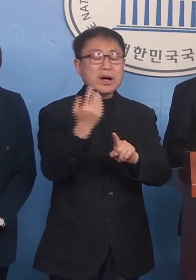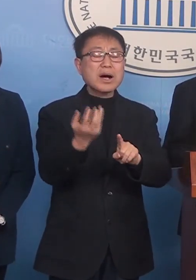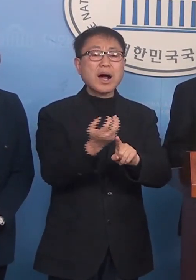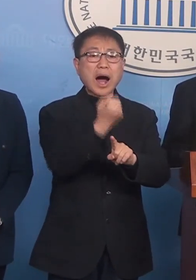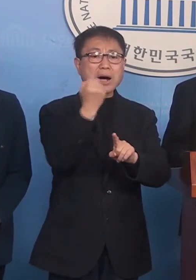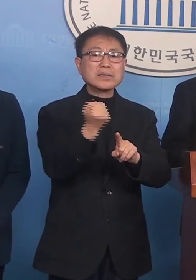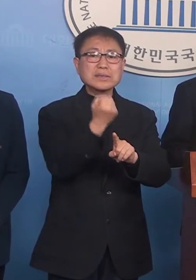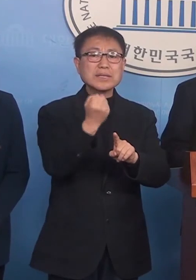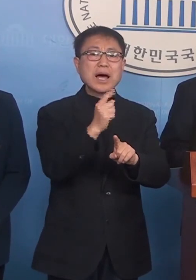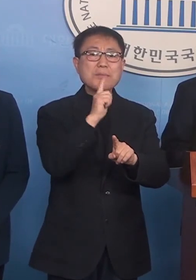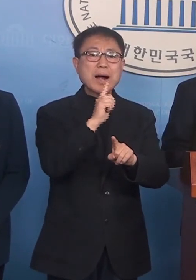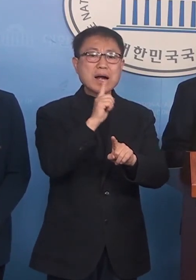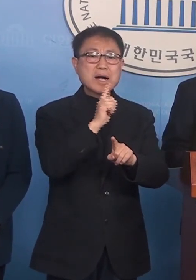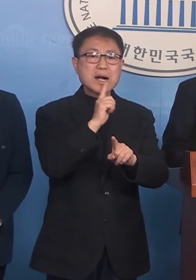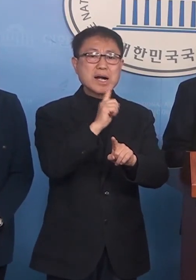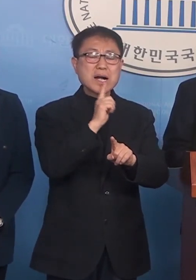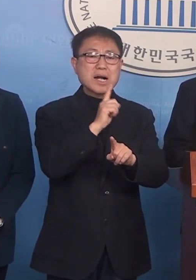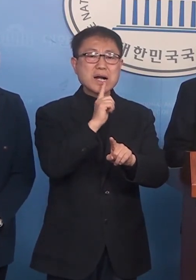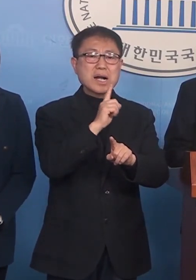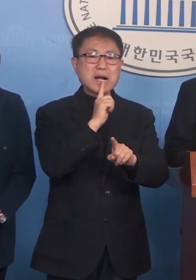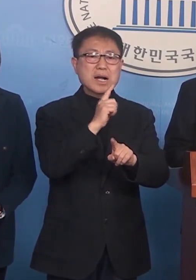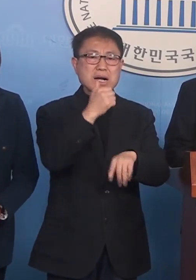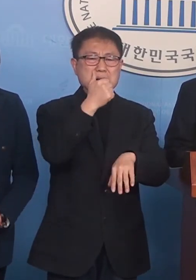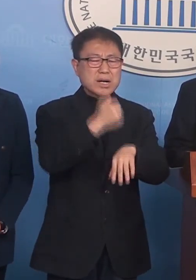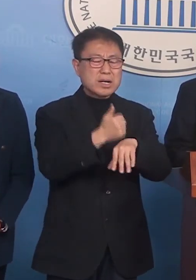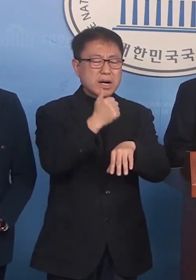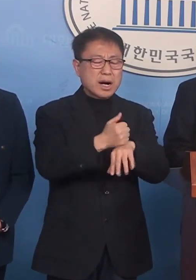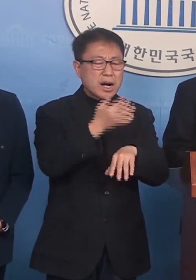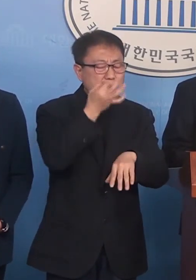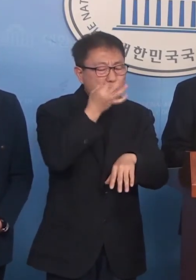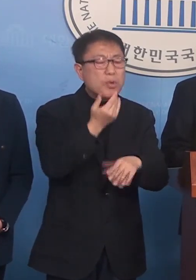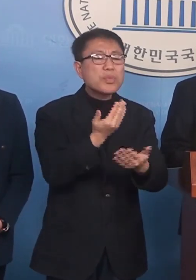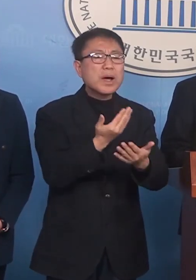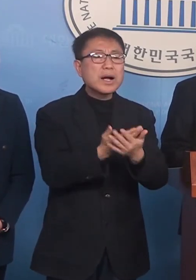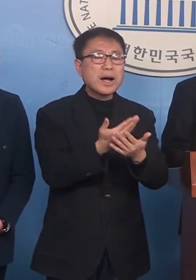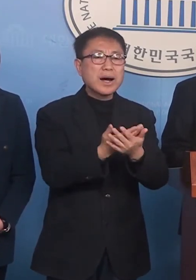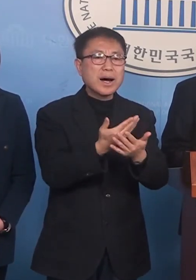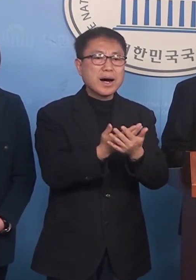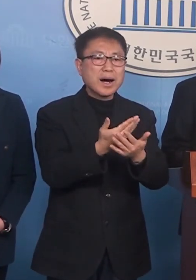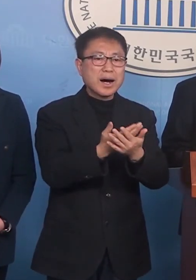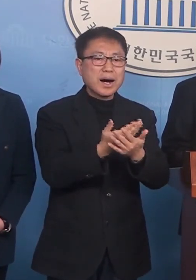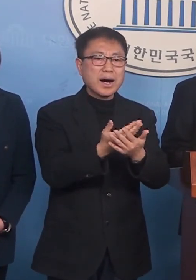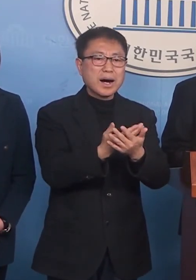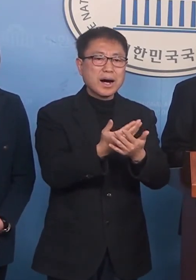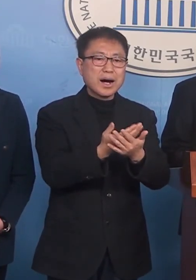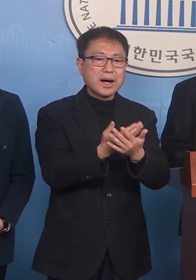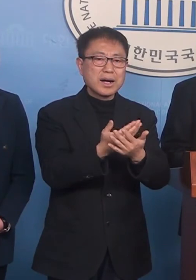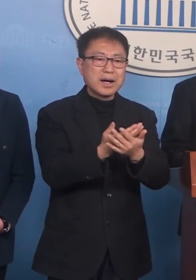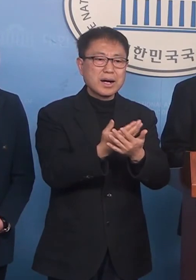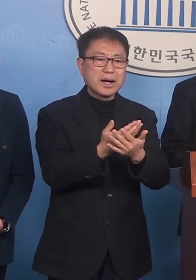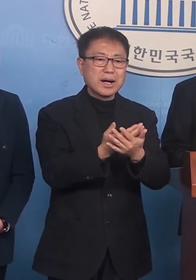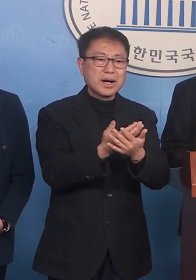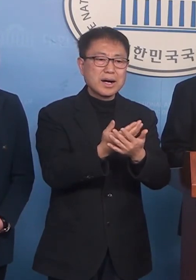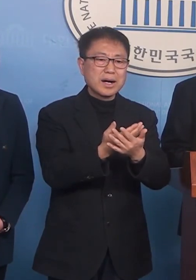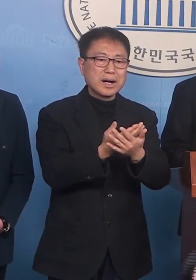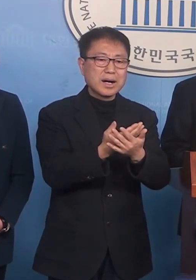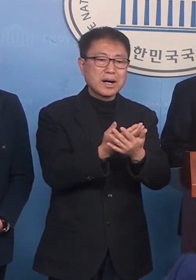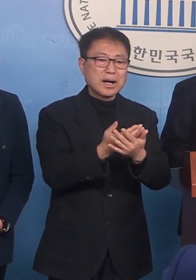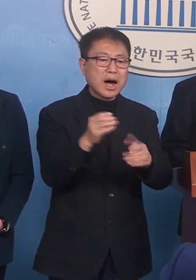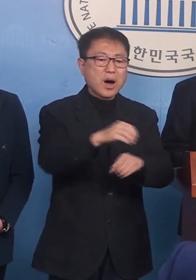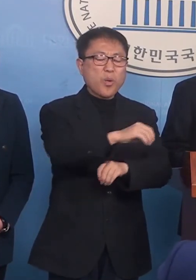삼아왔던 그 지난한 부분을 결과물을 내라 하는 것을